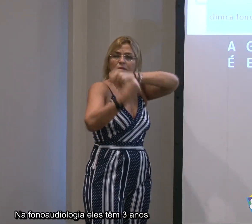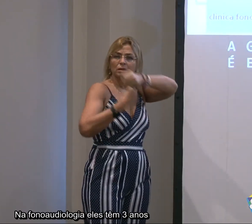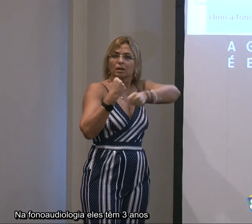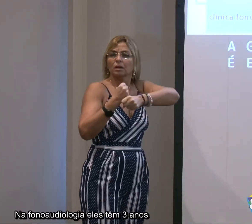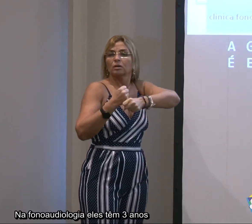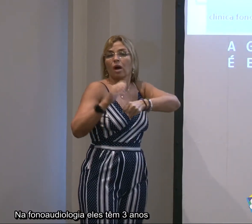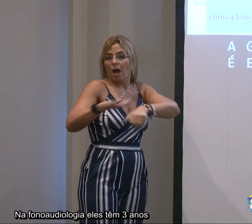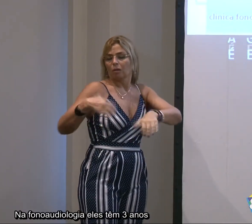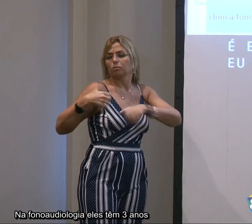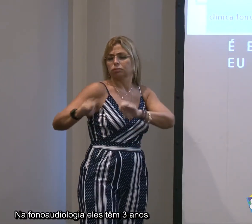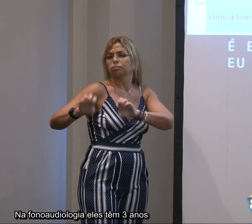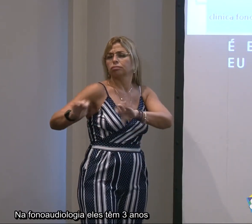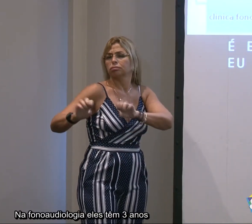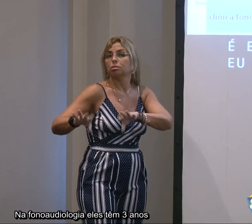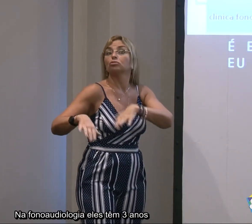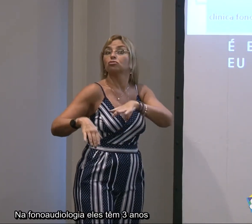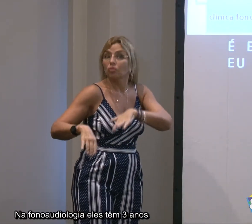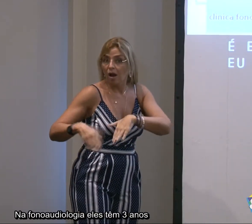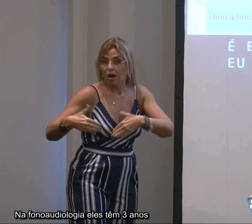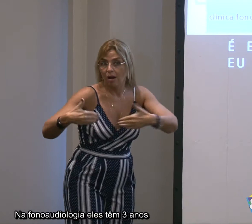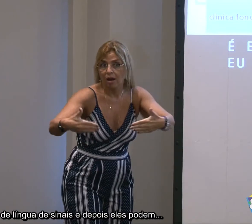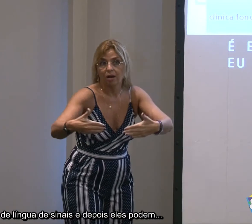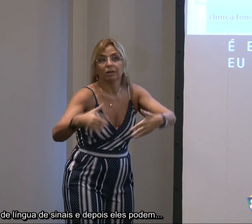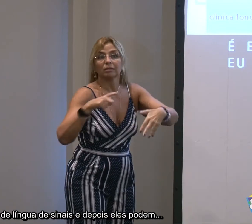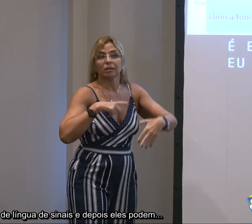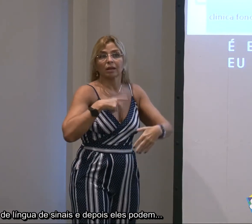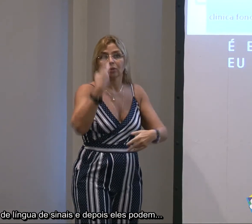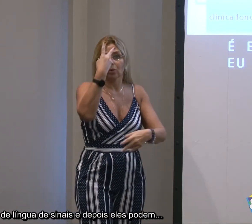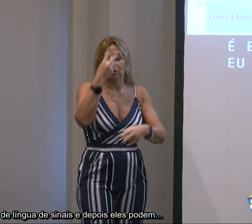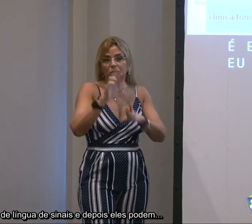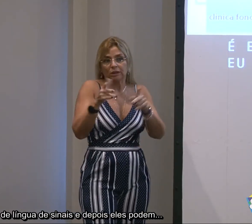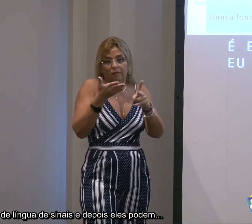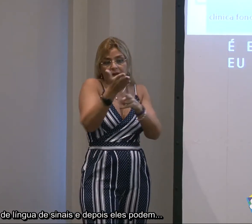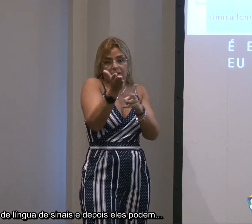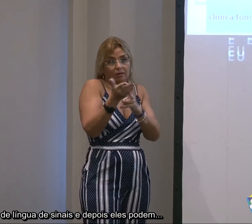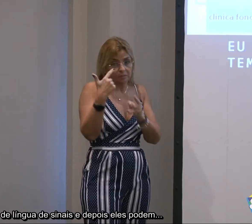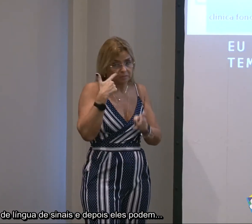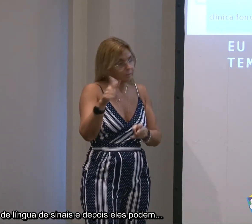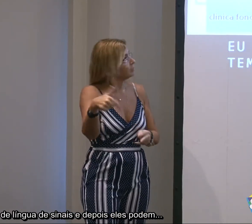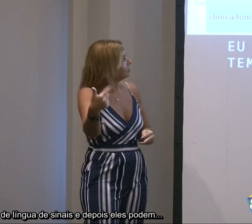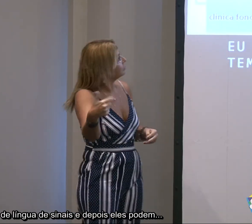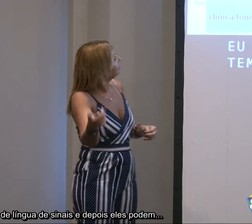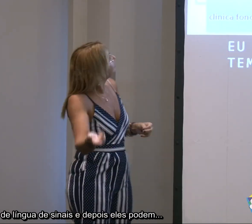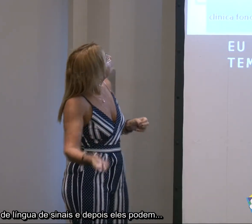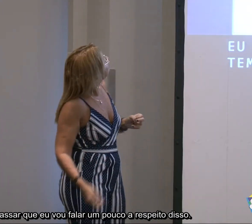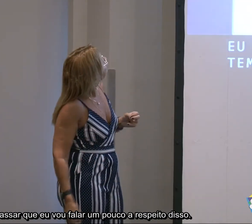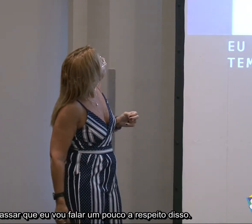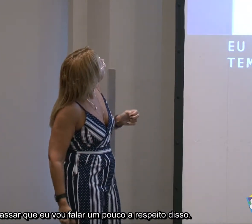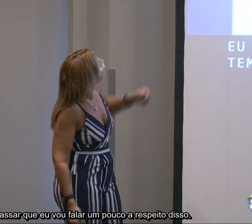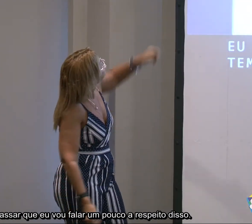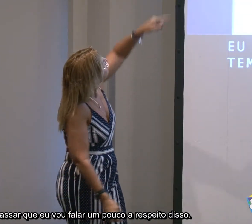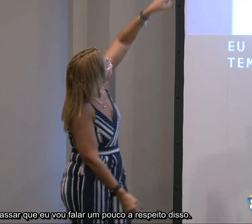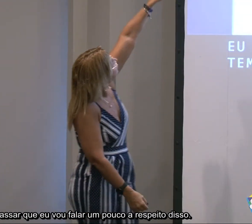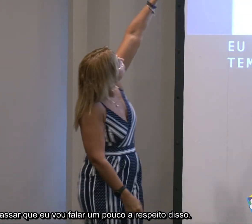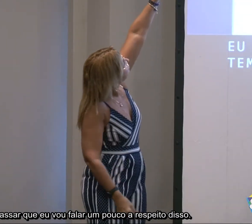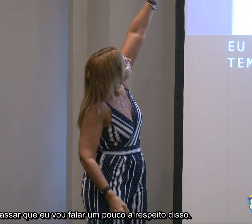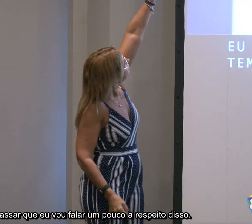Na fonoaudiologia, eles têm 3 anos de língua de sinais, e aí depois eles podem... Pode passar que eu vou falar um pouquinho a respeito